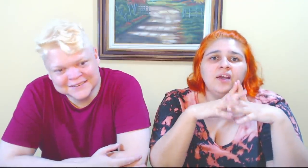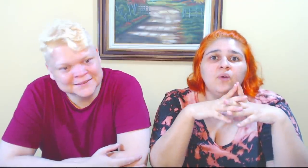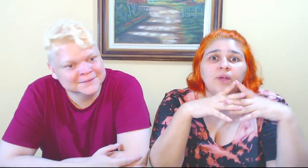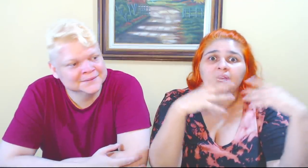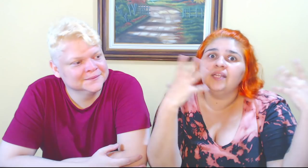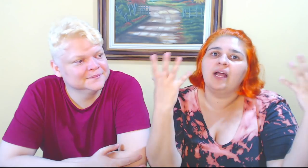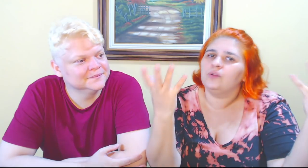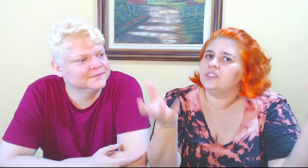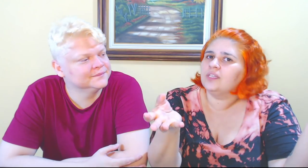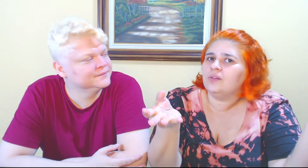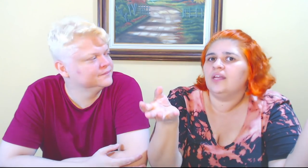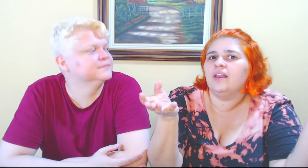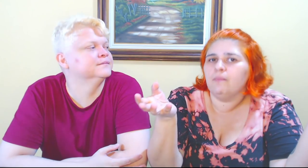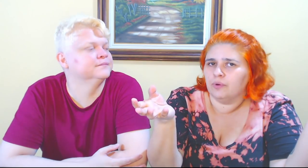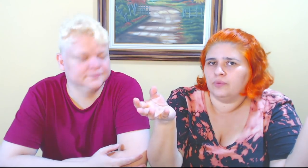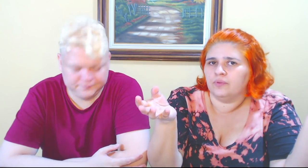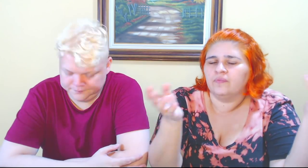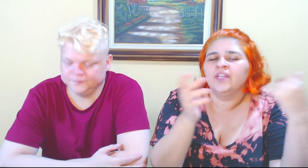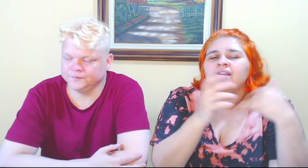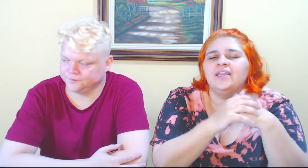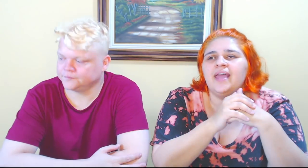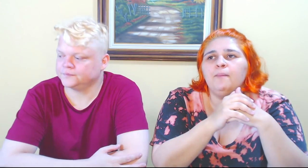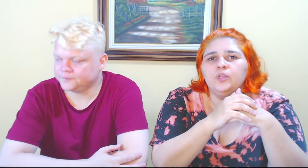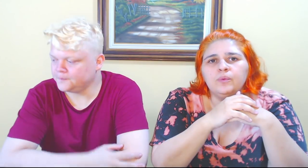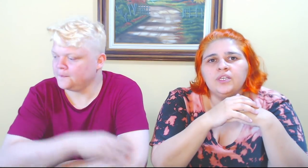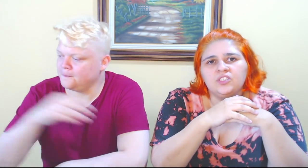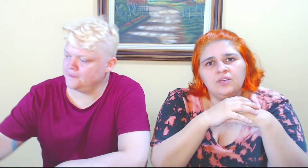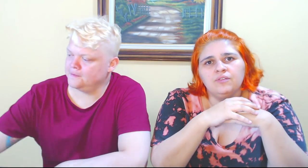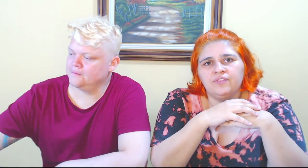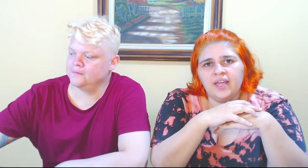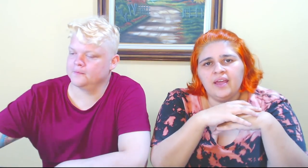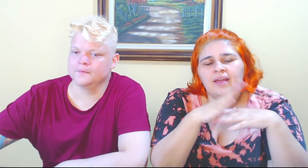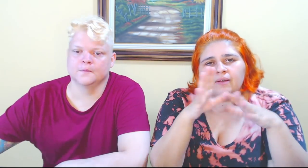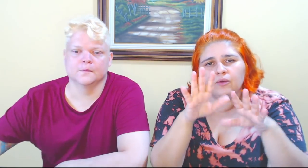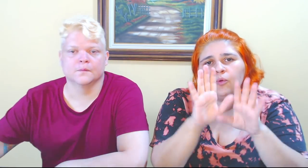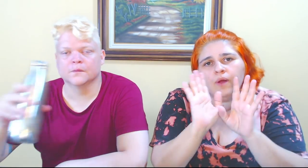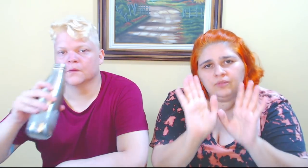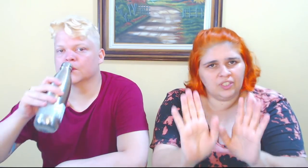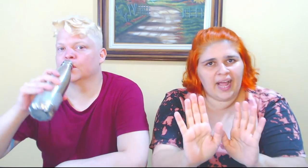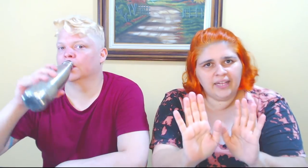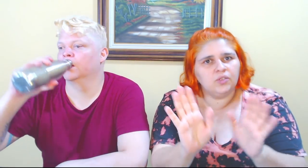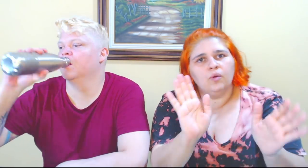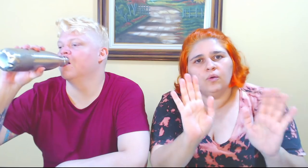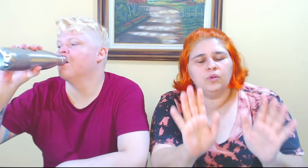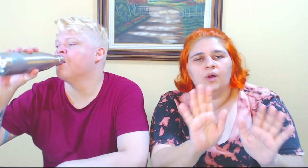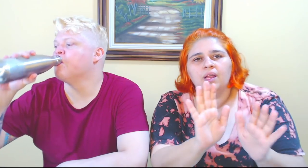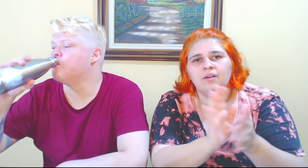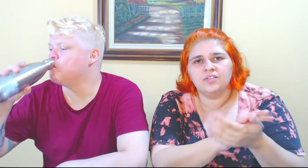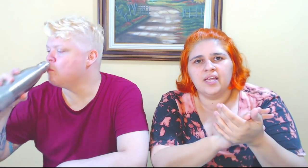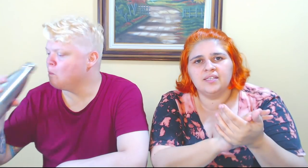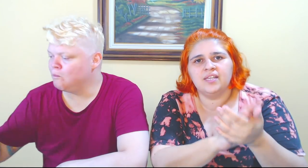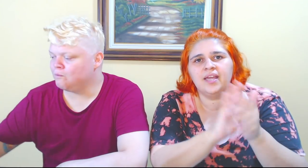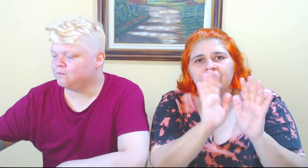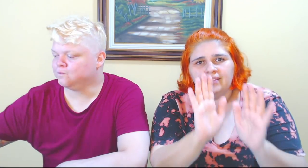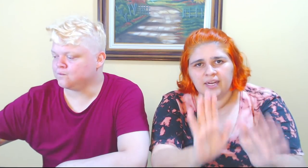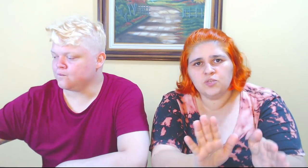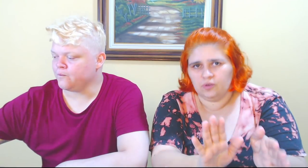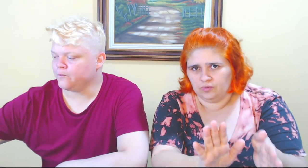O que está acontecendo Naquele mundo E é muito bonitinho Ver o quão didático O Nolan consegue ser Em três minutos